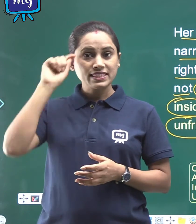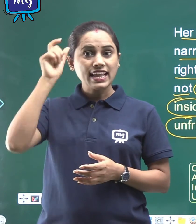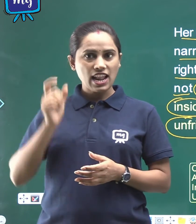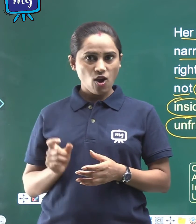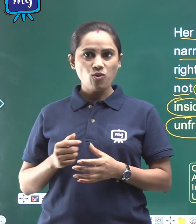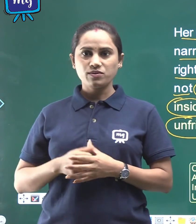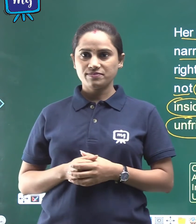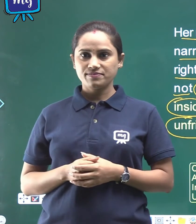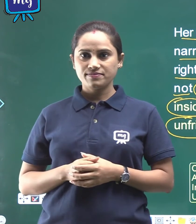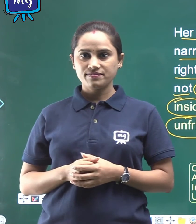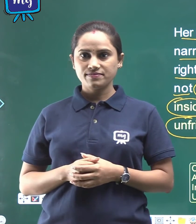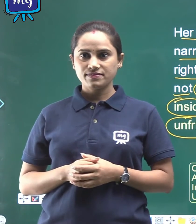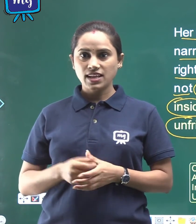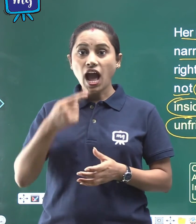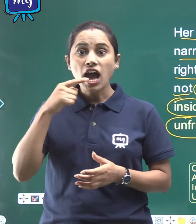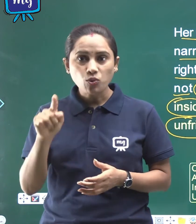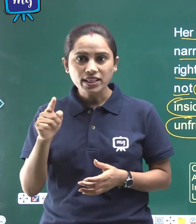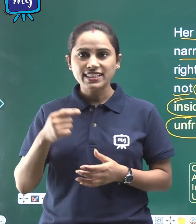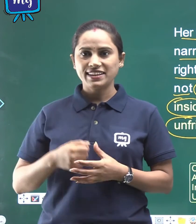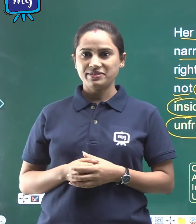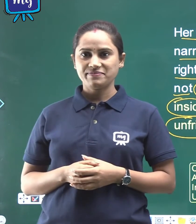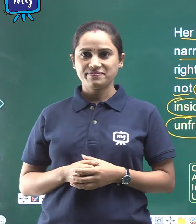allow, अनुमति देना.